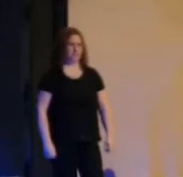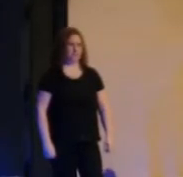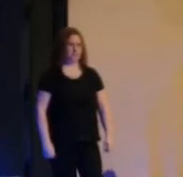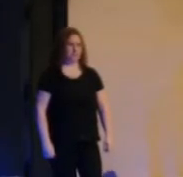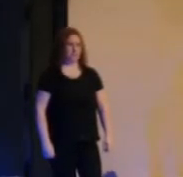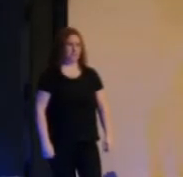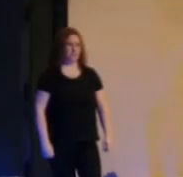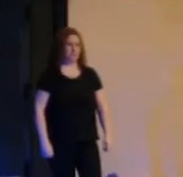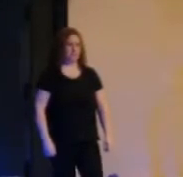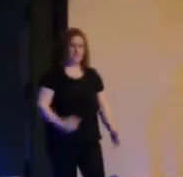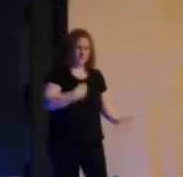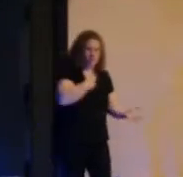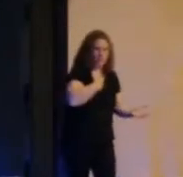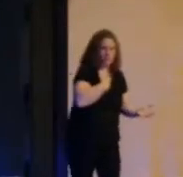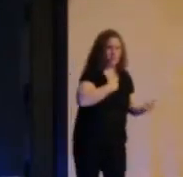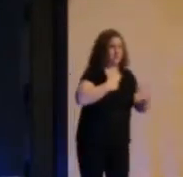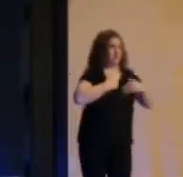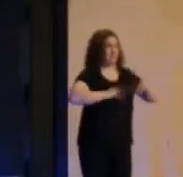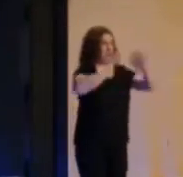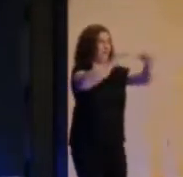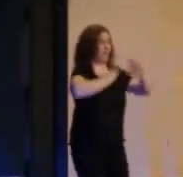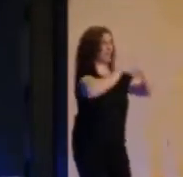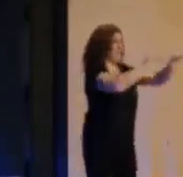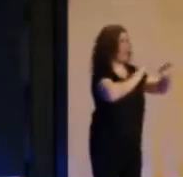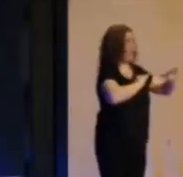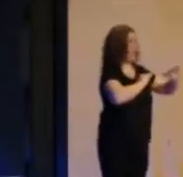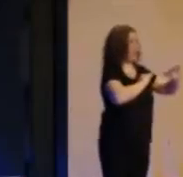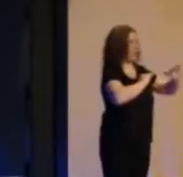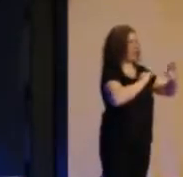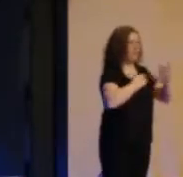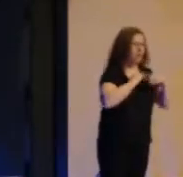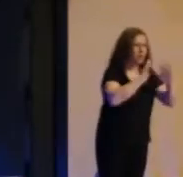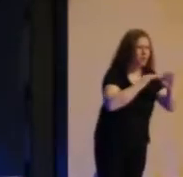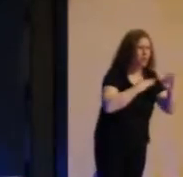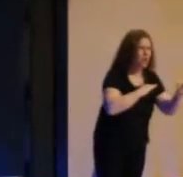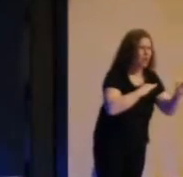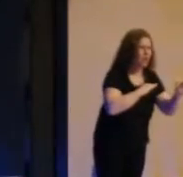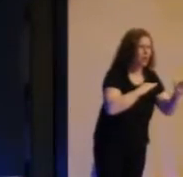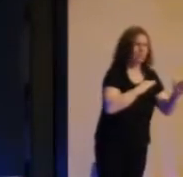Quisiera ser una persona corriente, quisiera querer, quisiera.